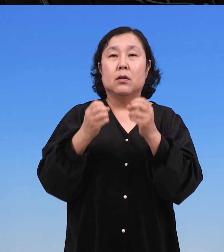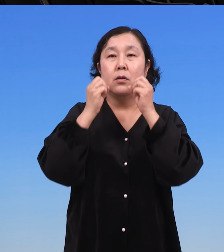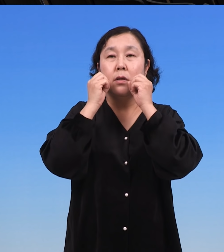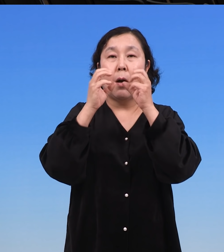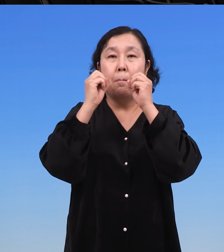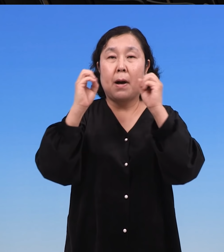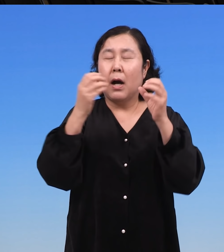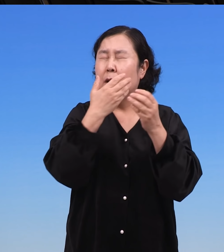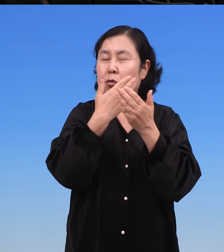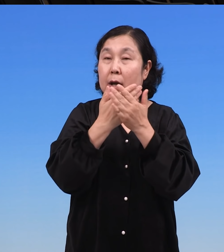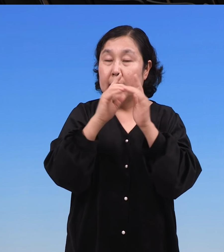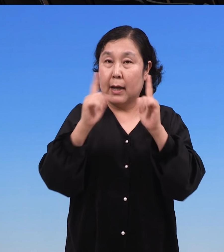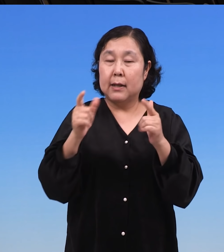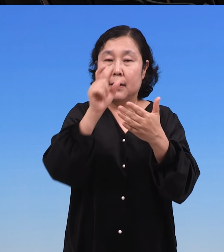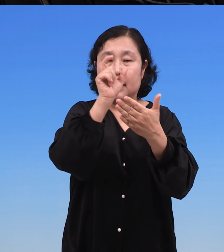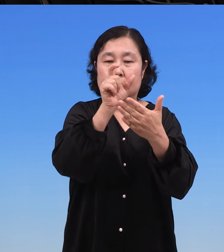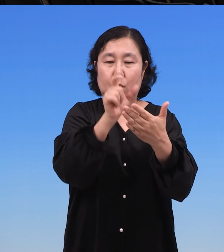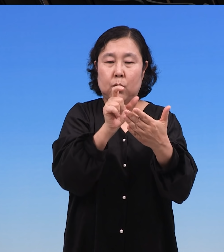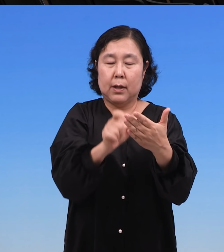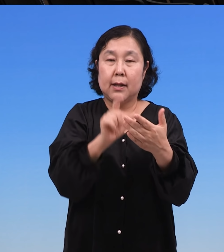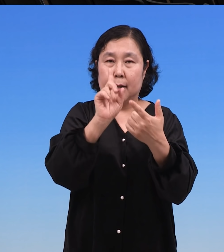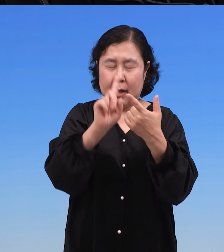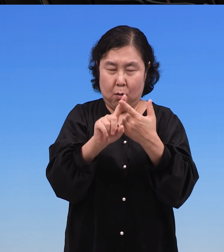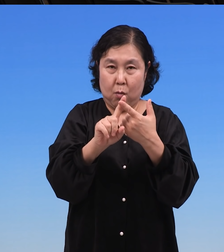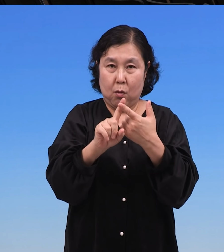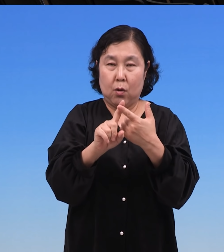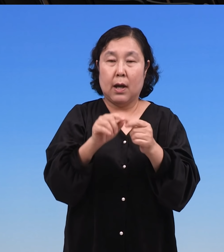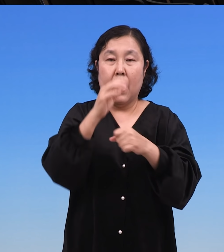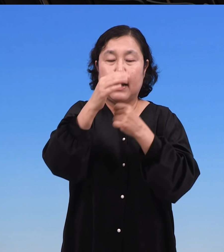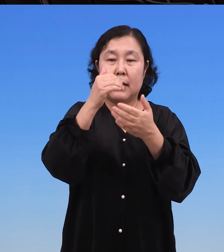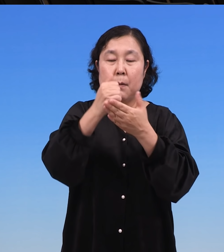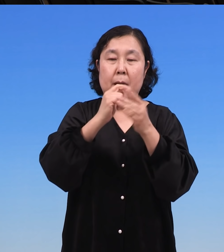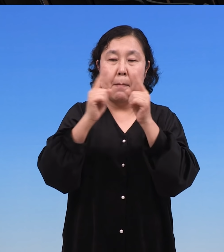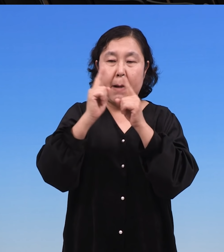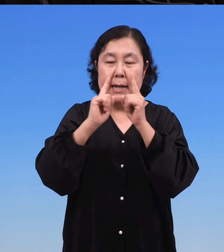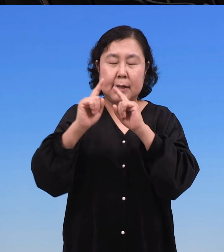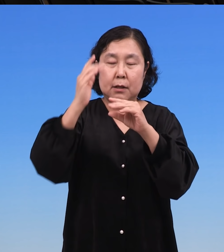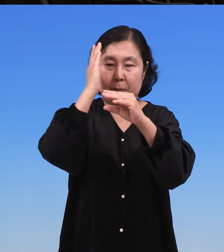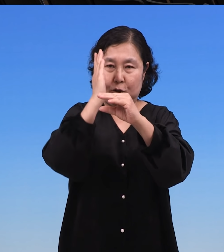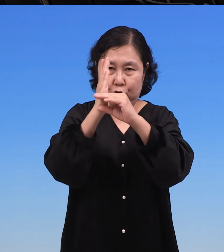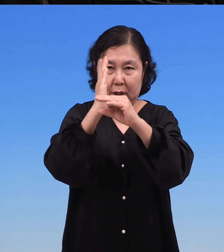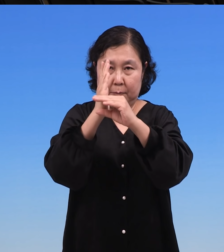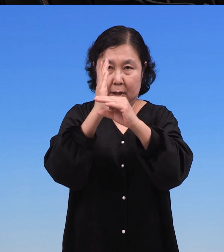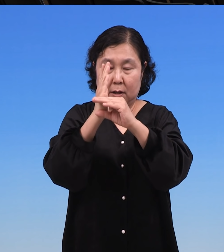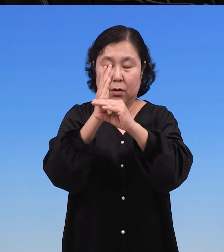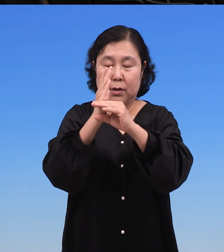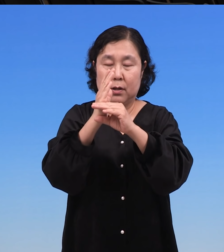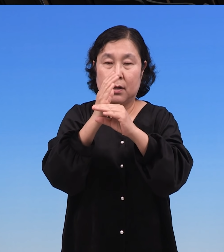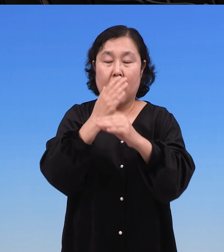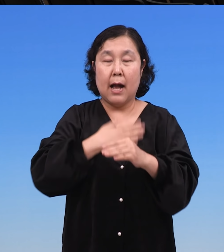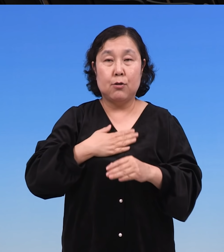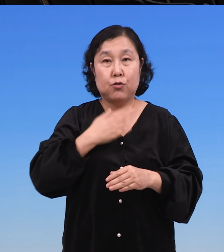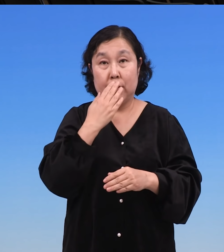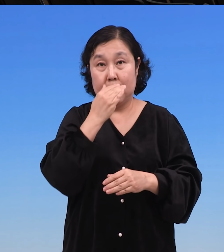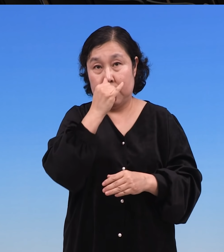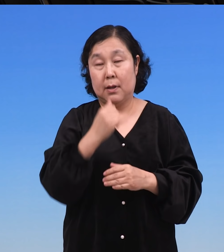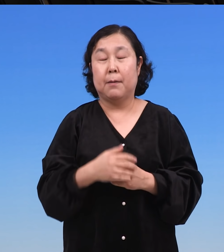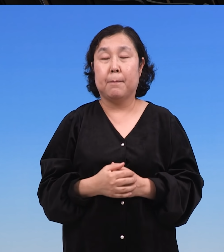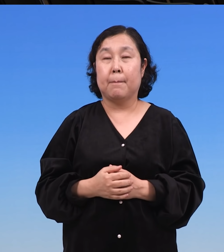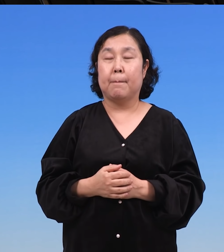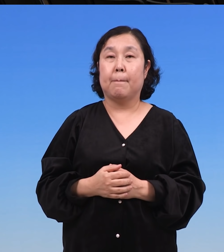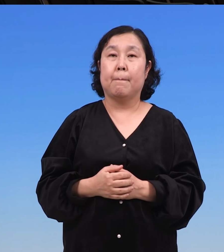그 세례 요한의 전파는 기록된 것과 같이 이 하나님의 말씀이 중심에 서 있었다는 거 아닙니까?